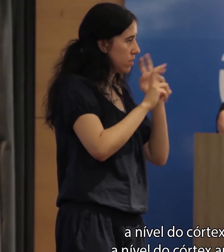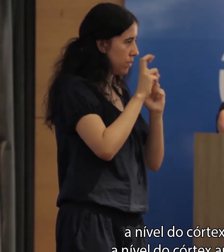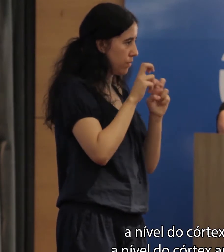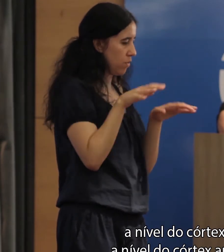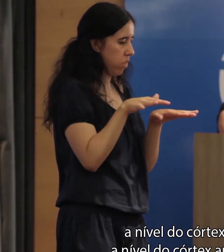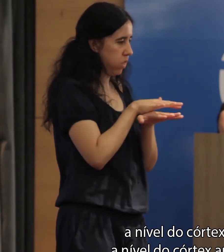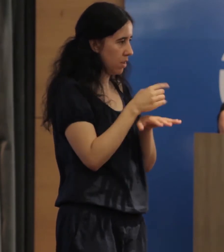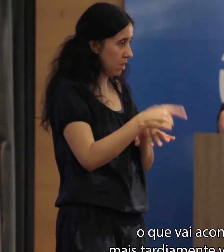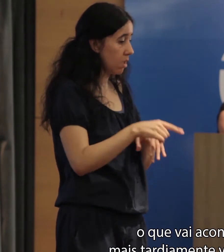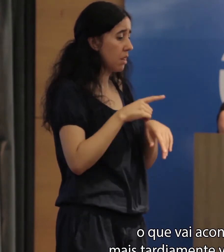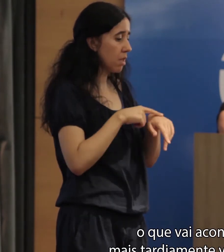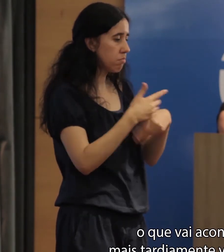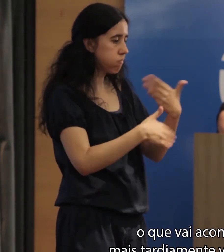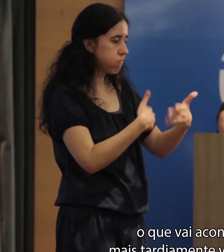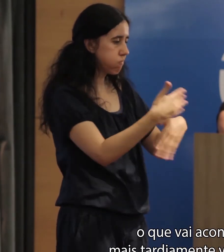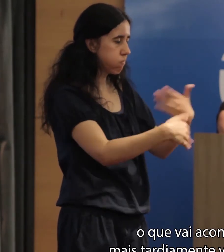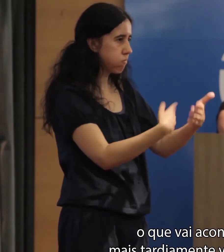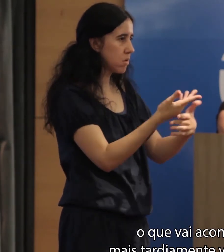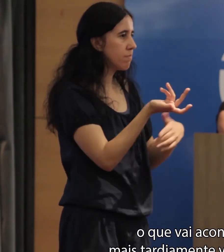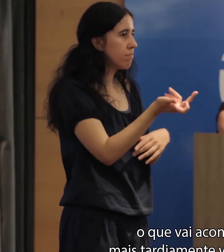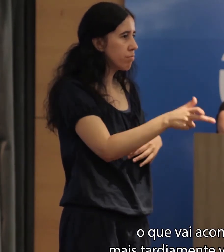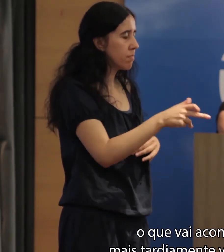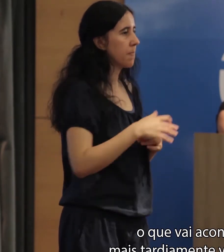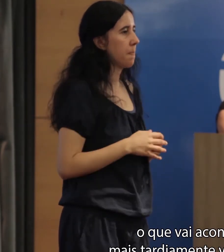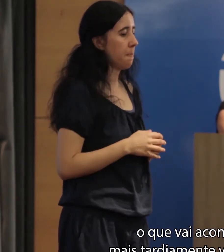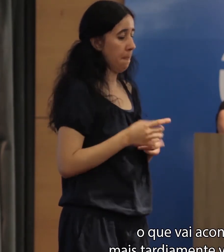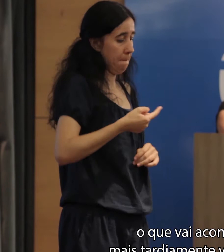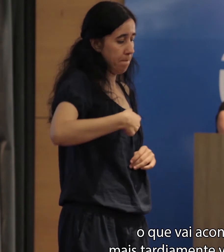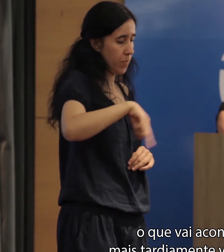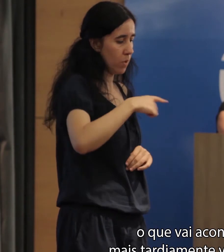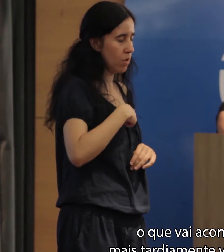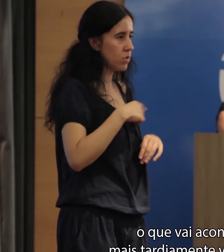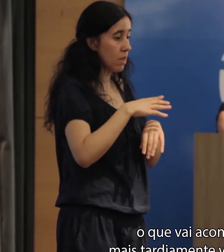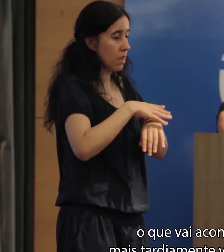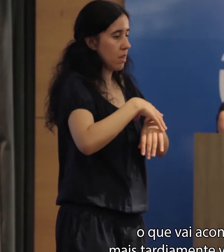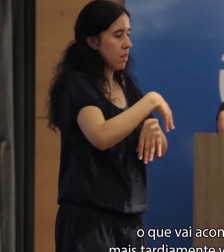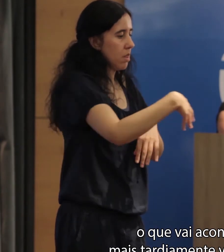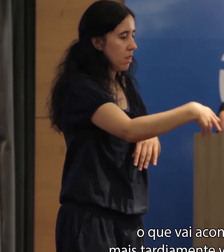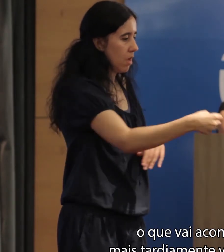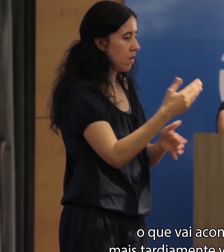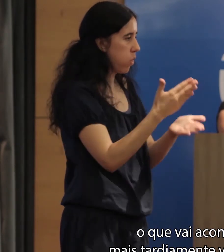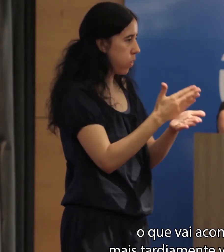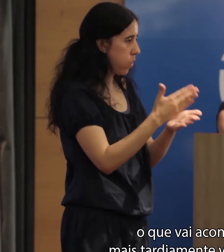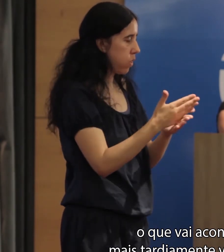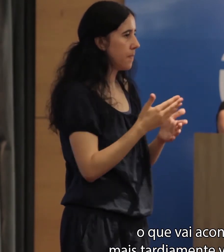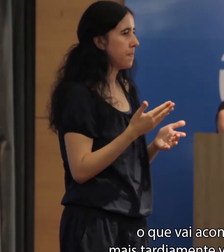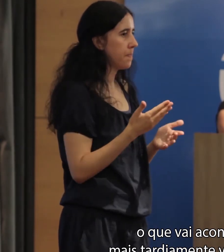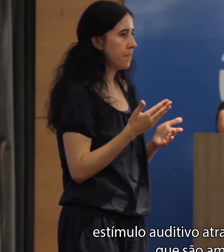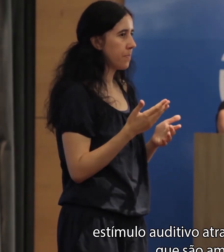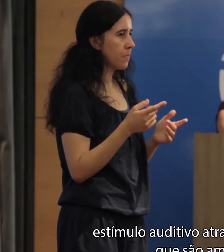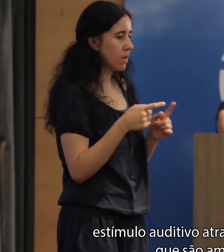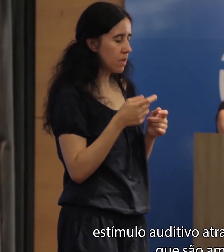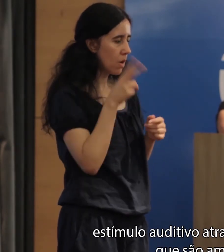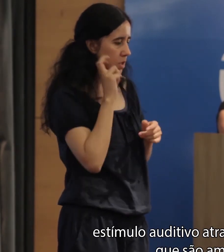auditivo. E com o tempo, o que vai acontecer é que se nós mais tardiamente vamos providenciar